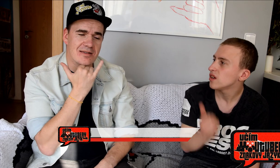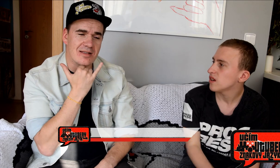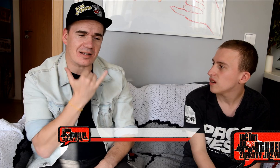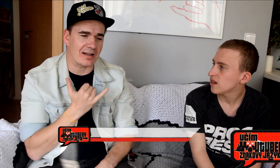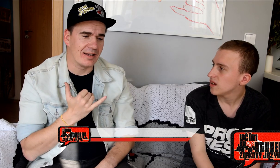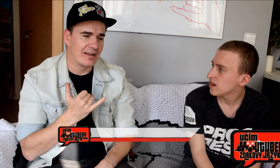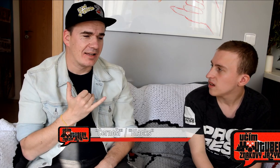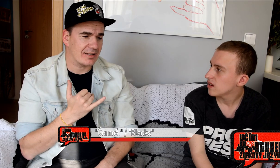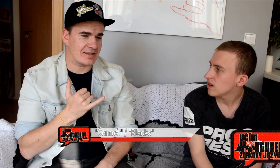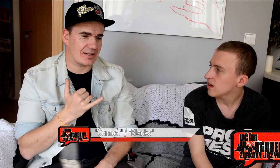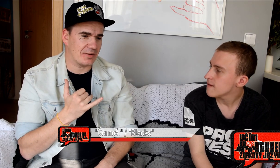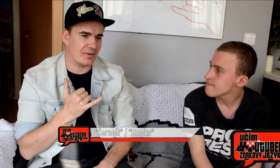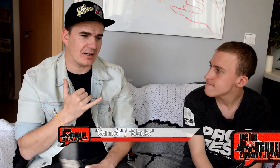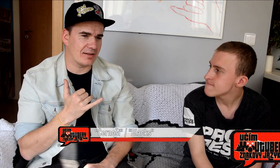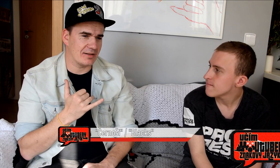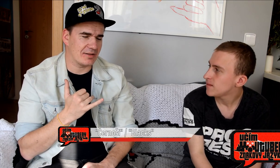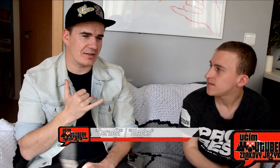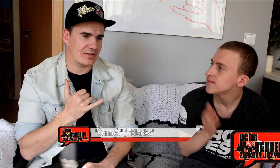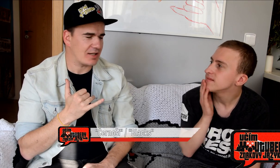Židi, takhle. Jak se řeknou Černoši?